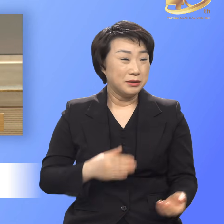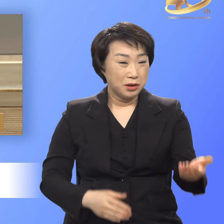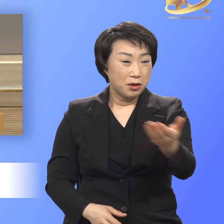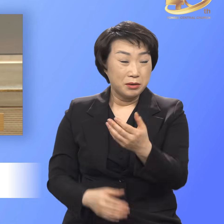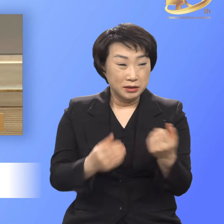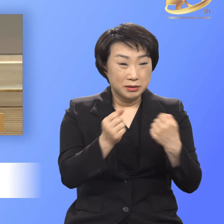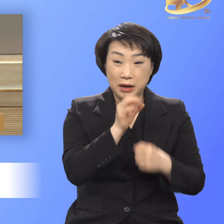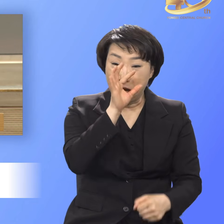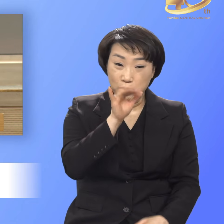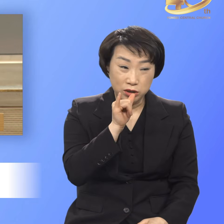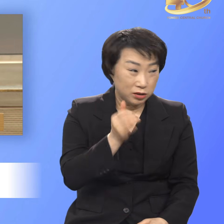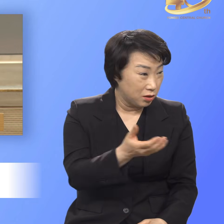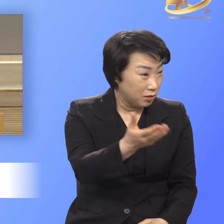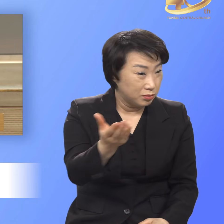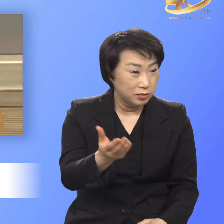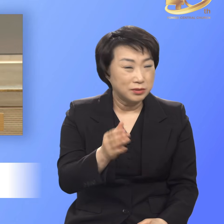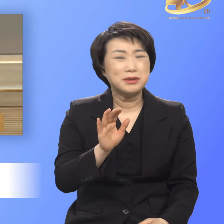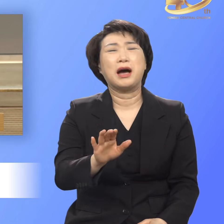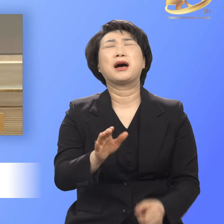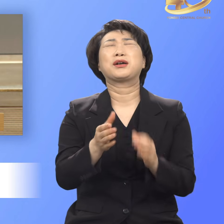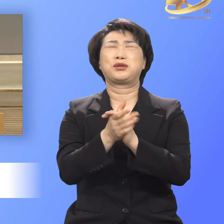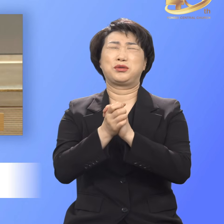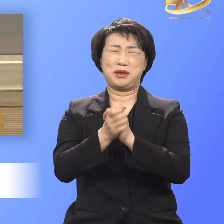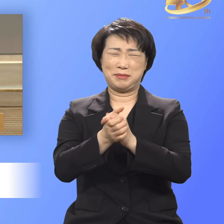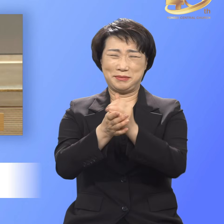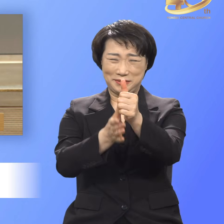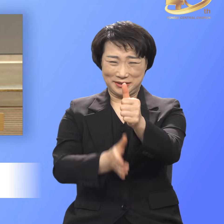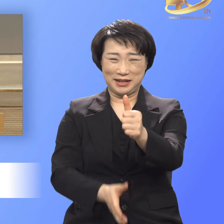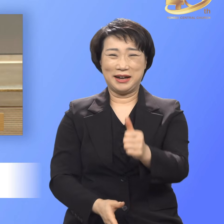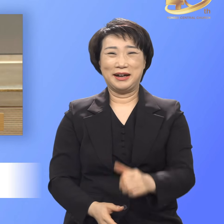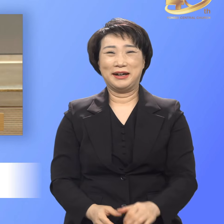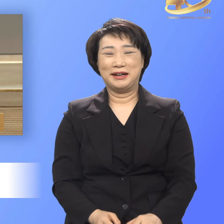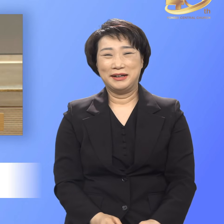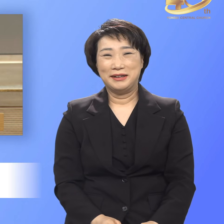힘으로 안 되는 것 있거든. 기도하세요.